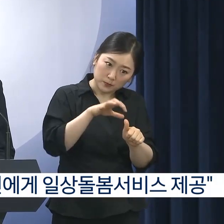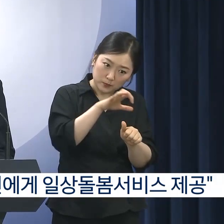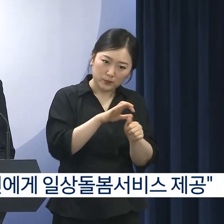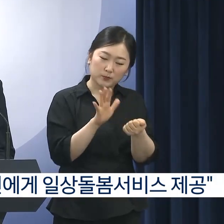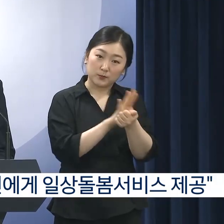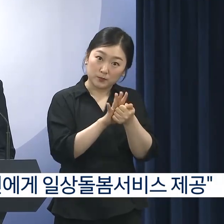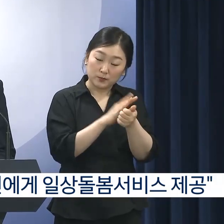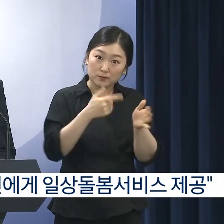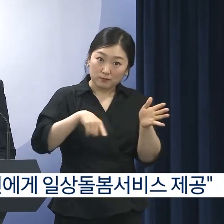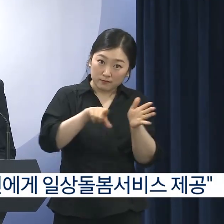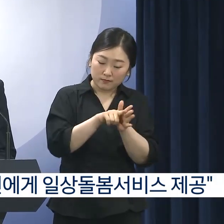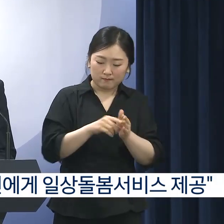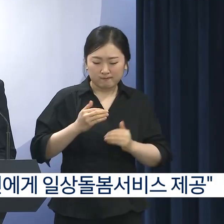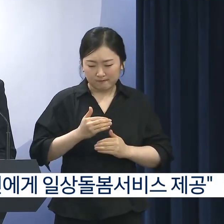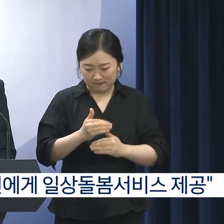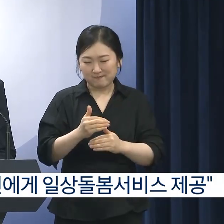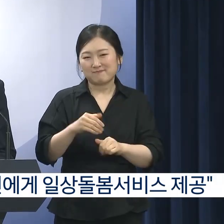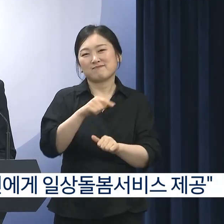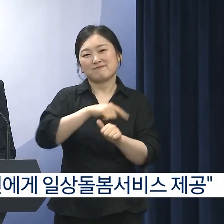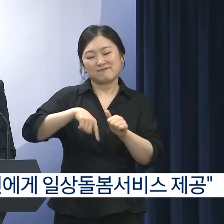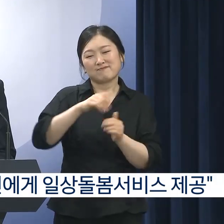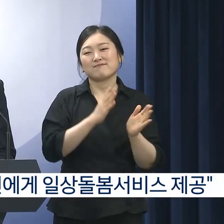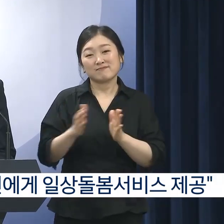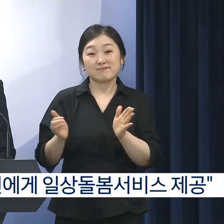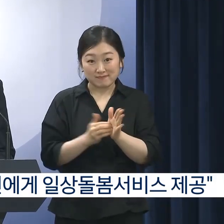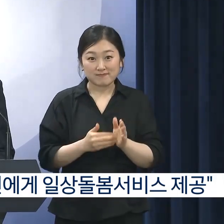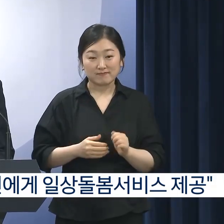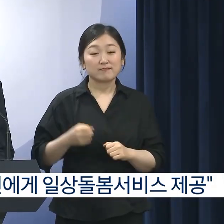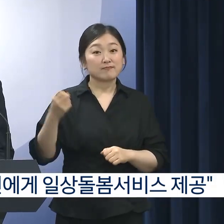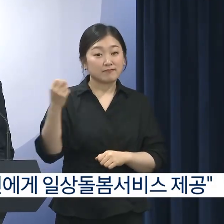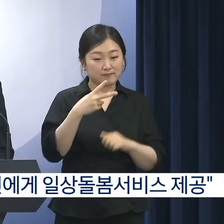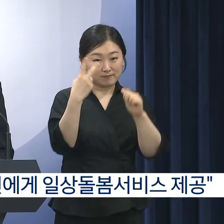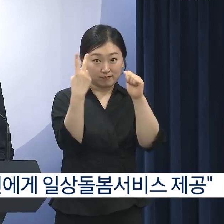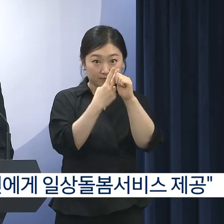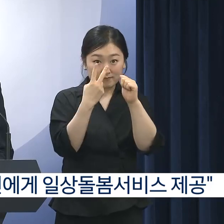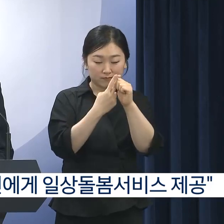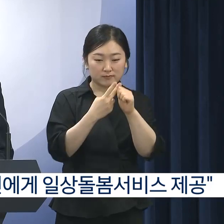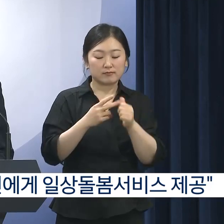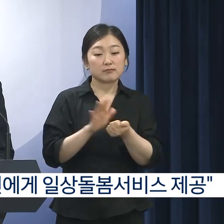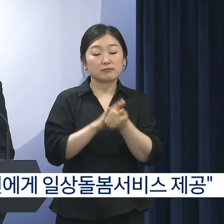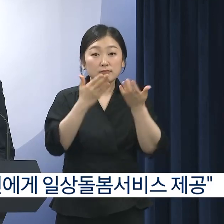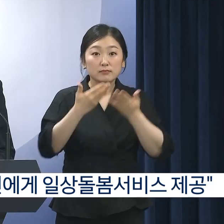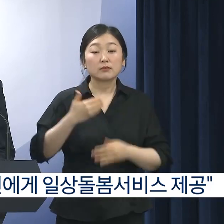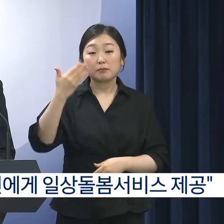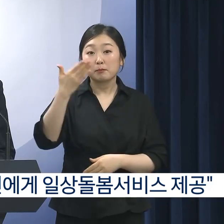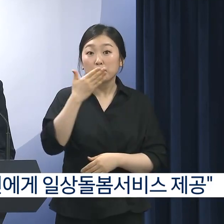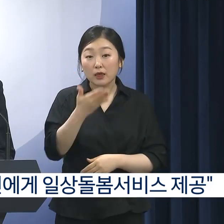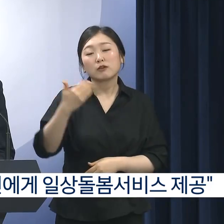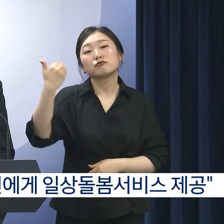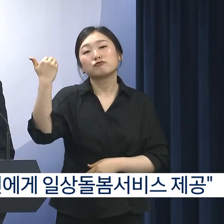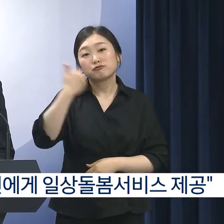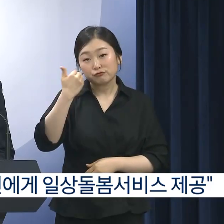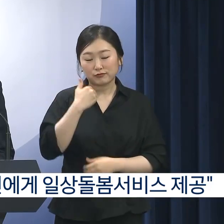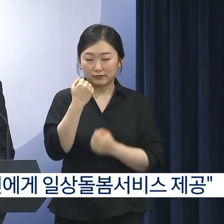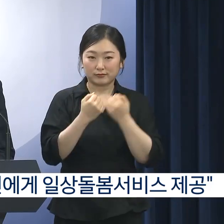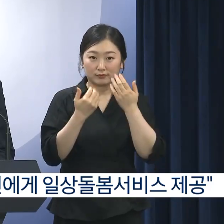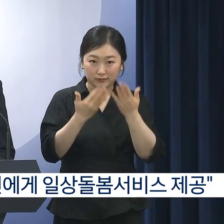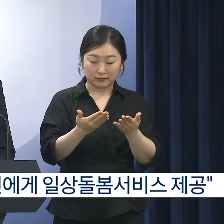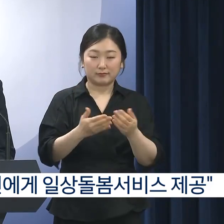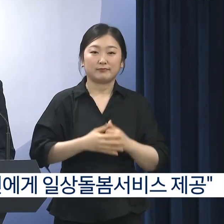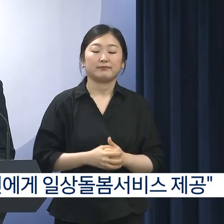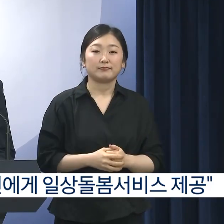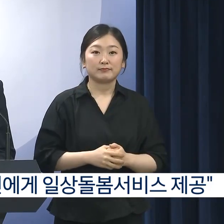하겠습니다. 둘째로 서비스의 이용 대상자에 대해서 말씀드리겠습니다. 일상 돌봄 서비스 이용